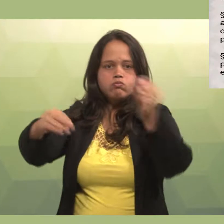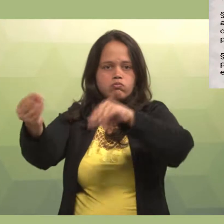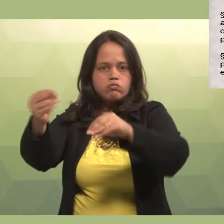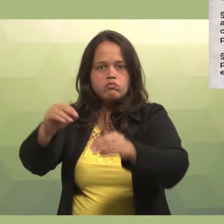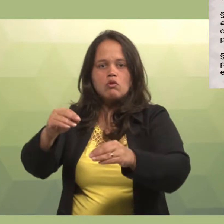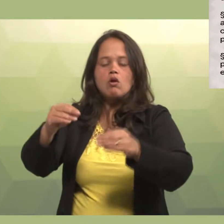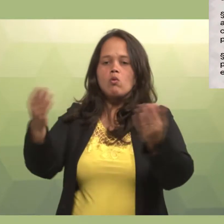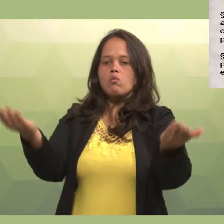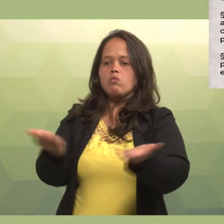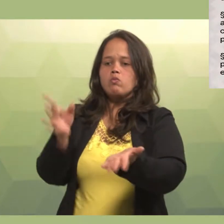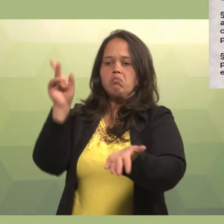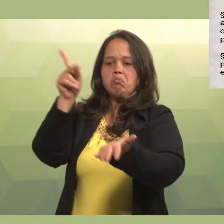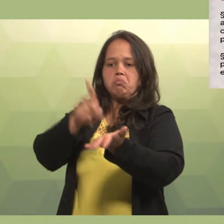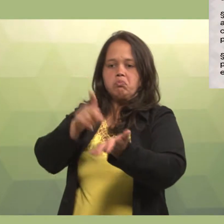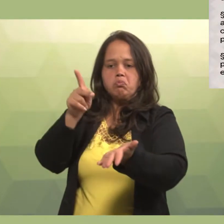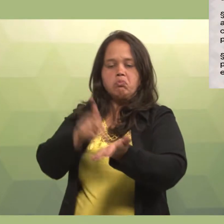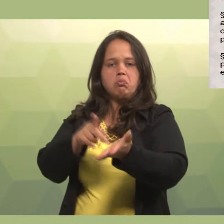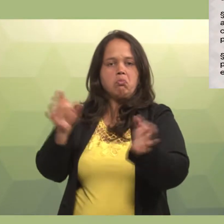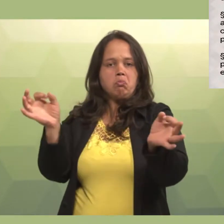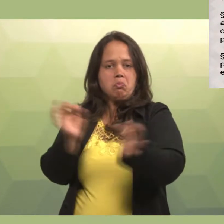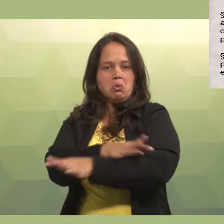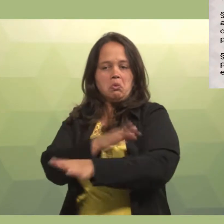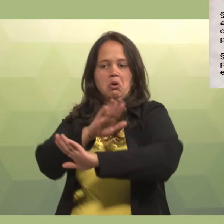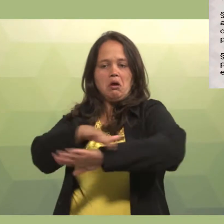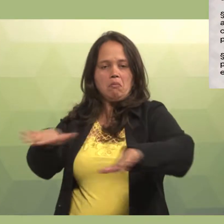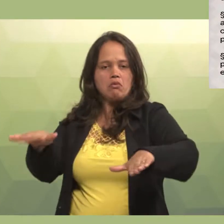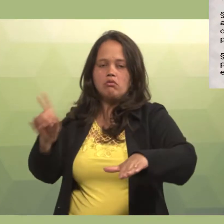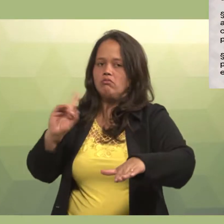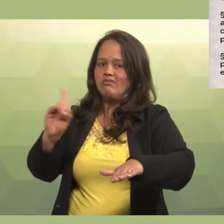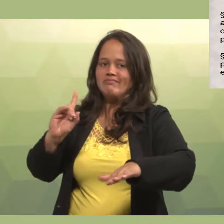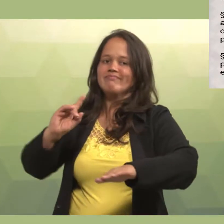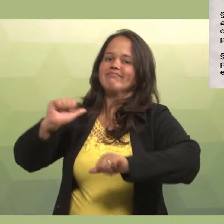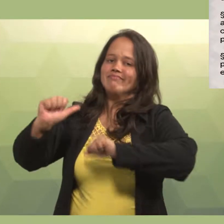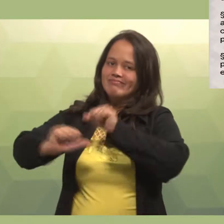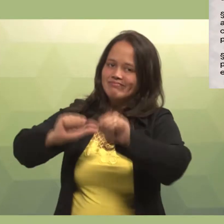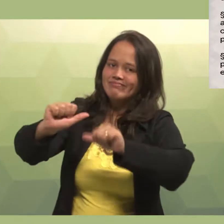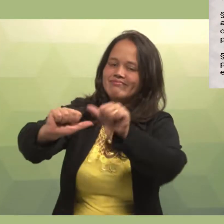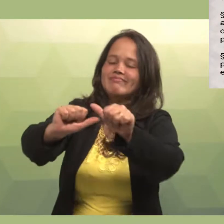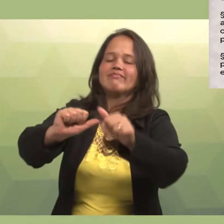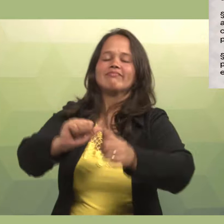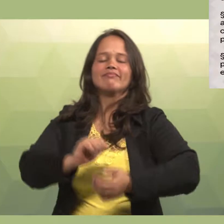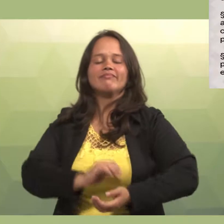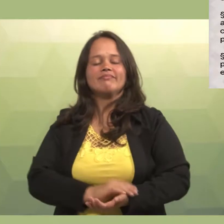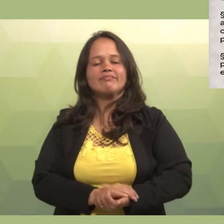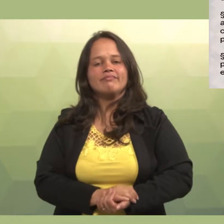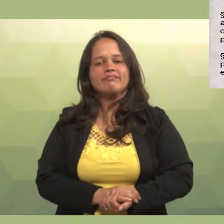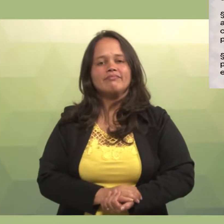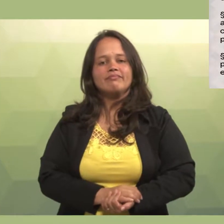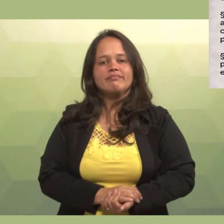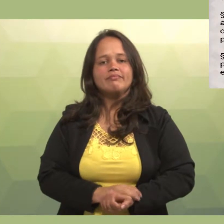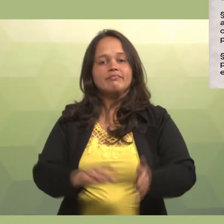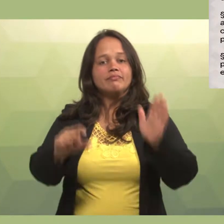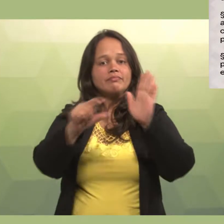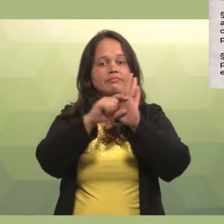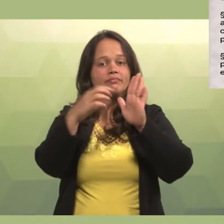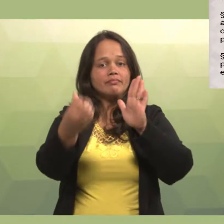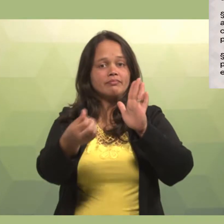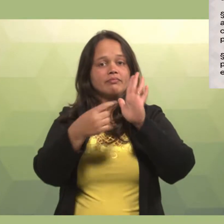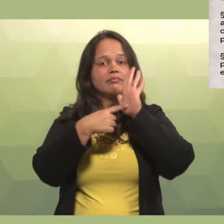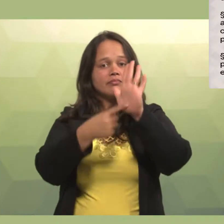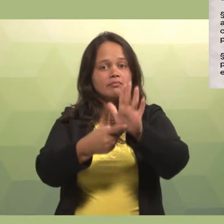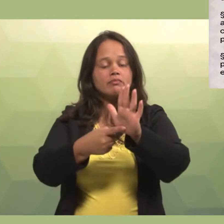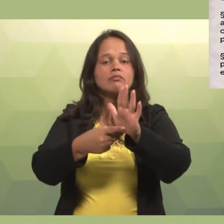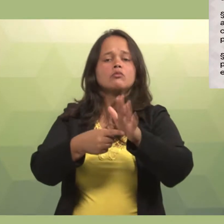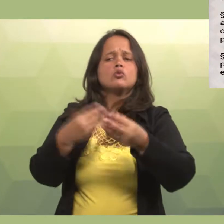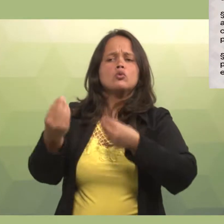estável, pronto e acabado. O parágrafo 6º diz que a transversalidade refere-se à